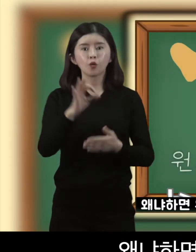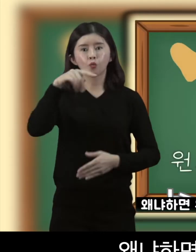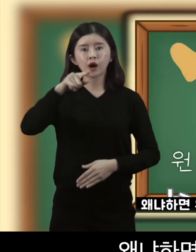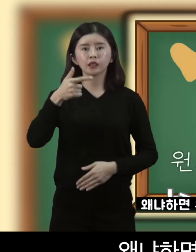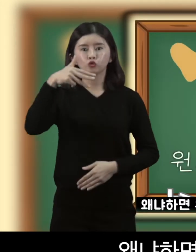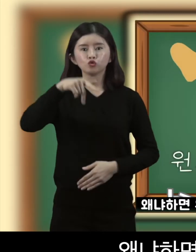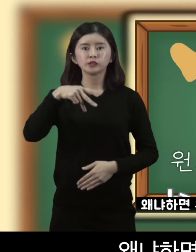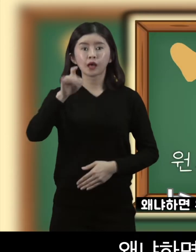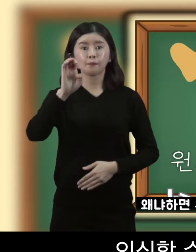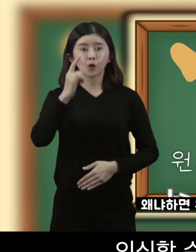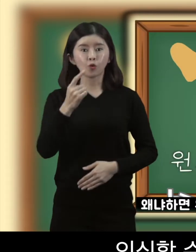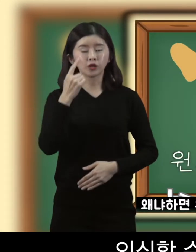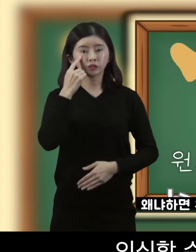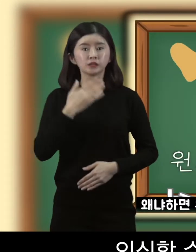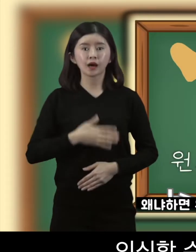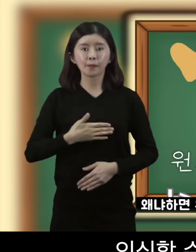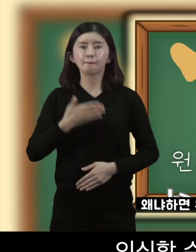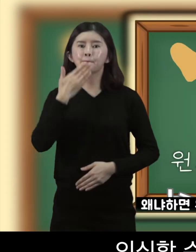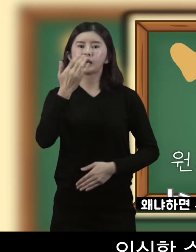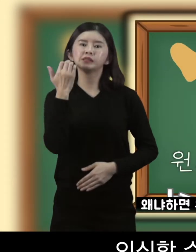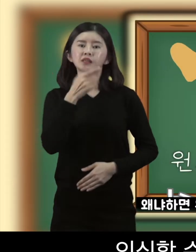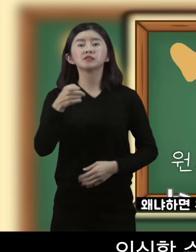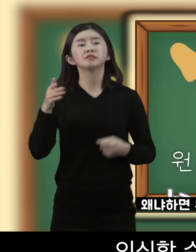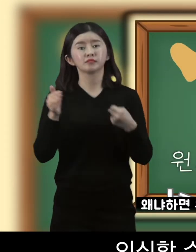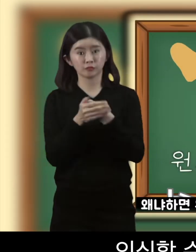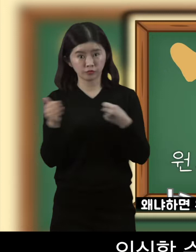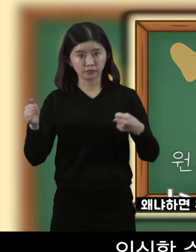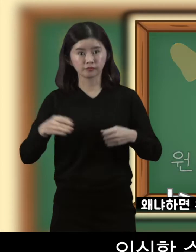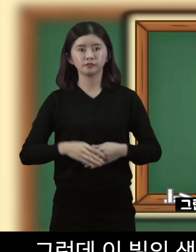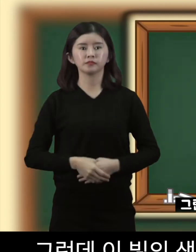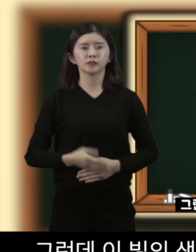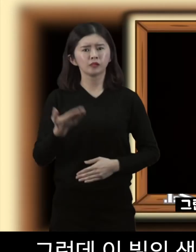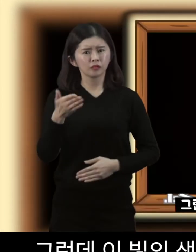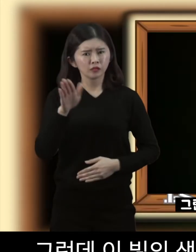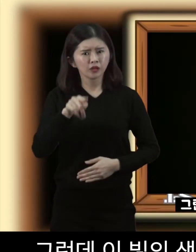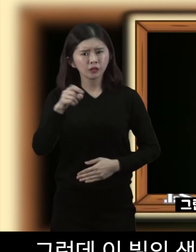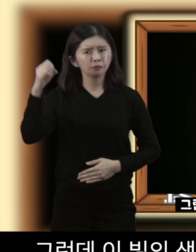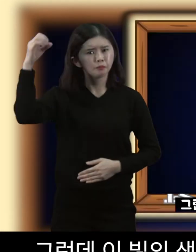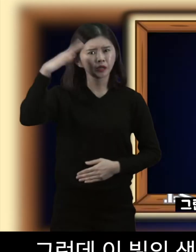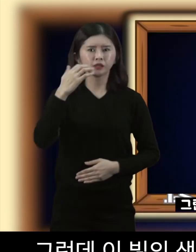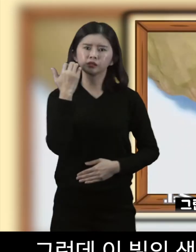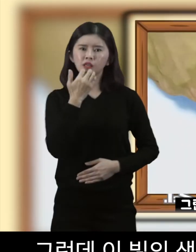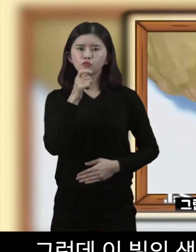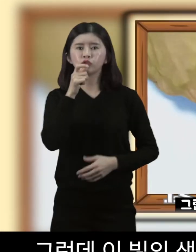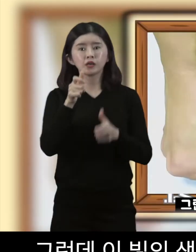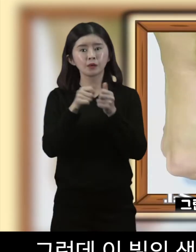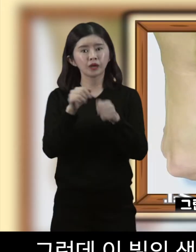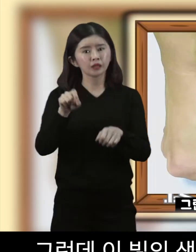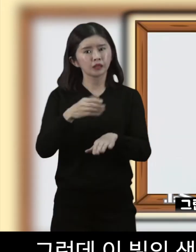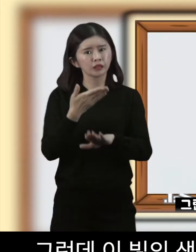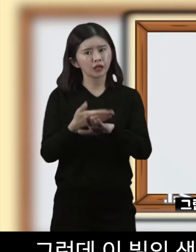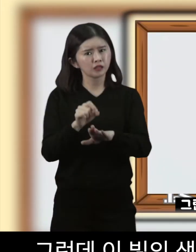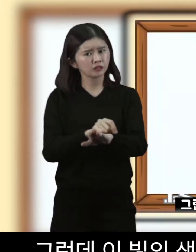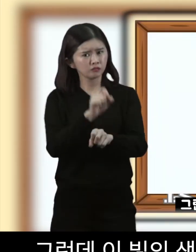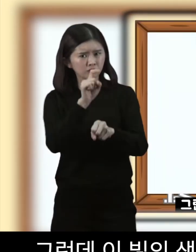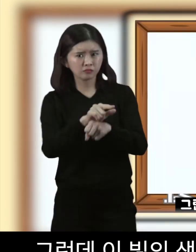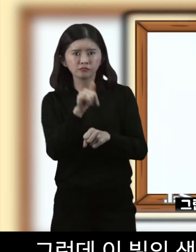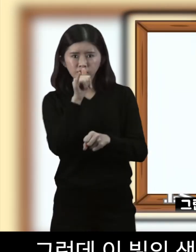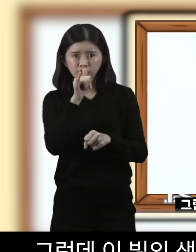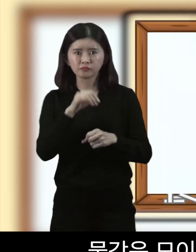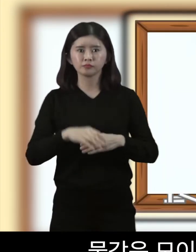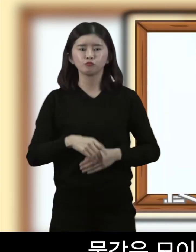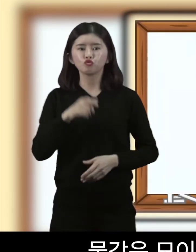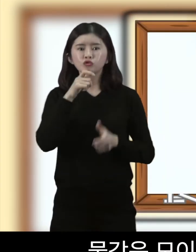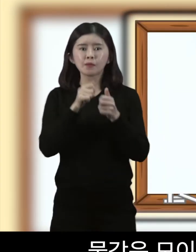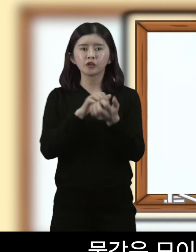원추세포가 인식할 수 있는 색이기 때문이죠 그런데 이 빛의 색은 물감과는 다른 특성이 있어요